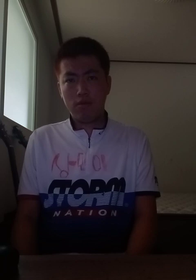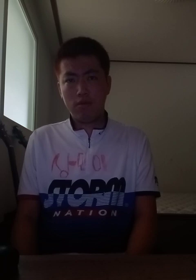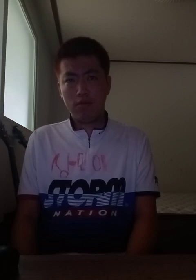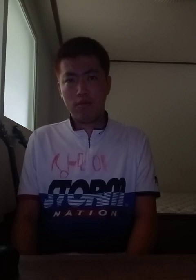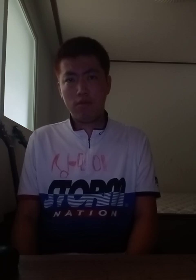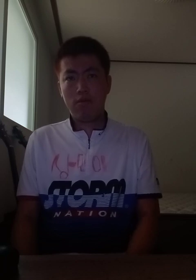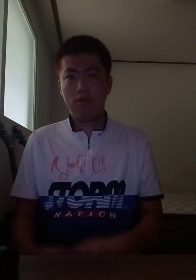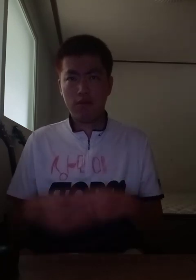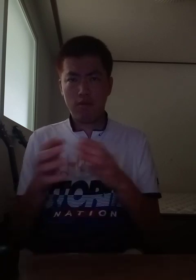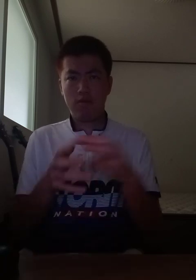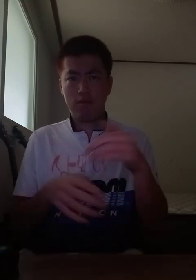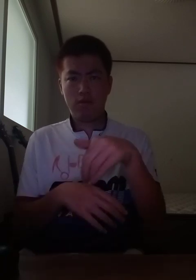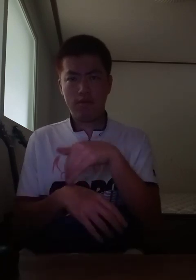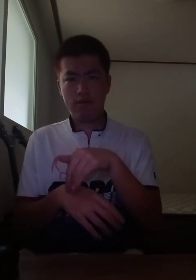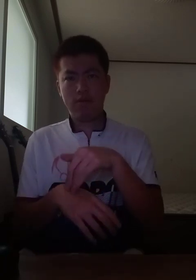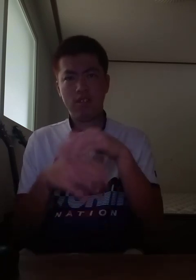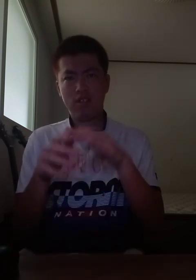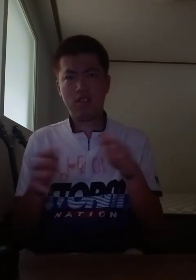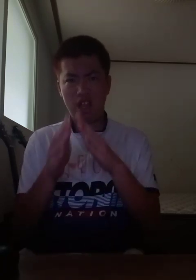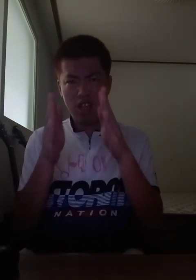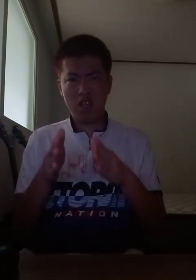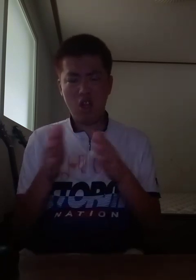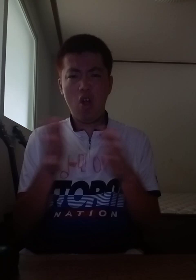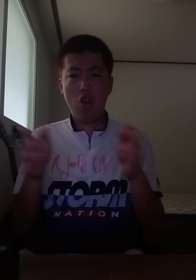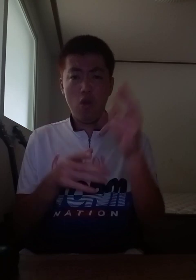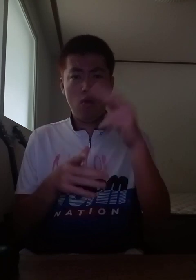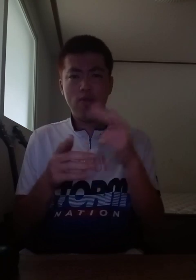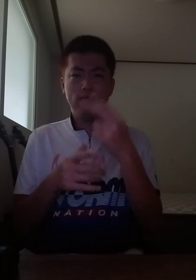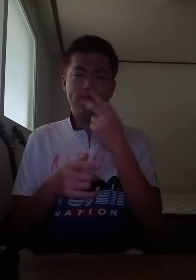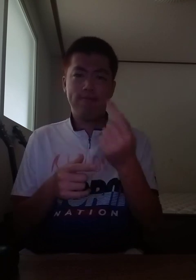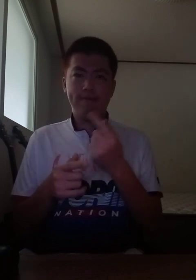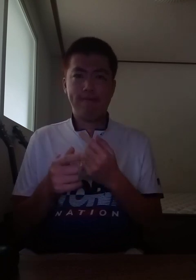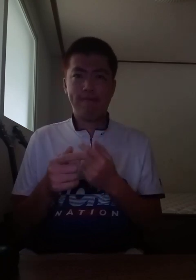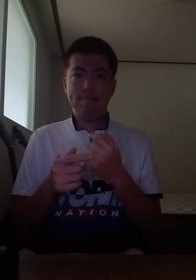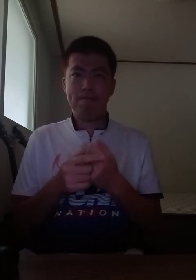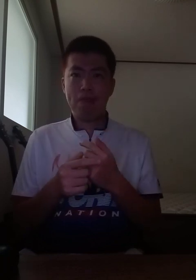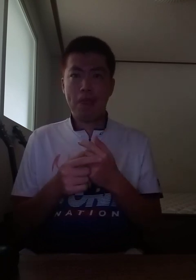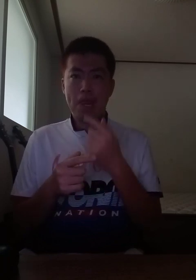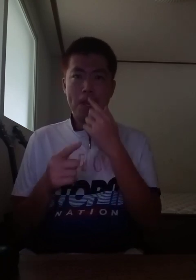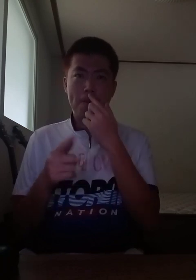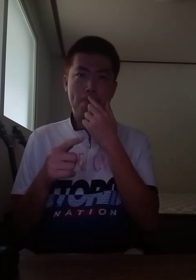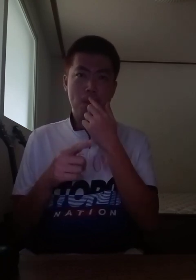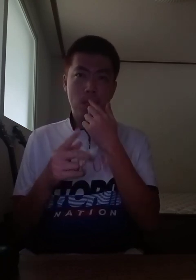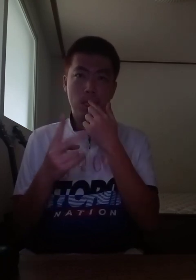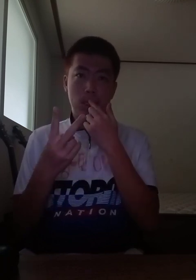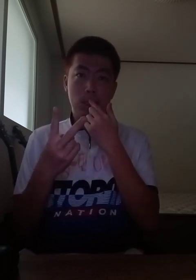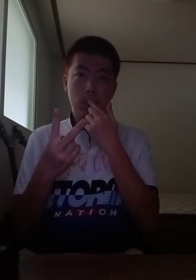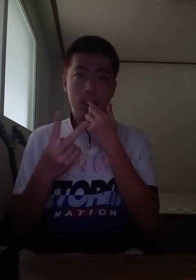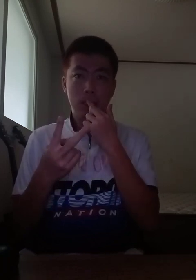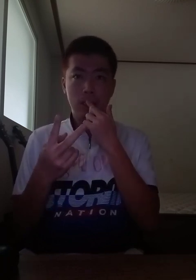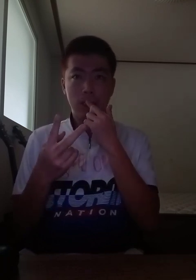네, 돌아가는 길은 경사가 있어서 올라오기도 힘든 데다가 지름길보다 2배 넘게 시간이